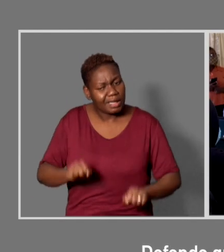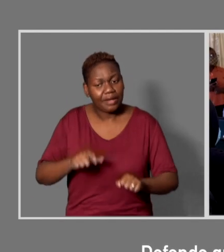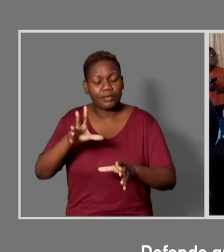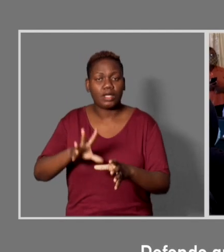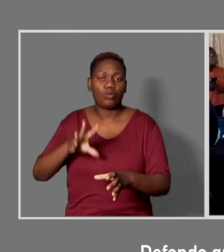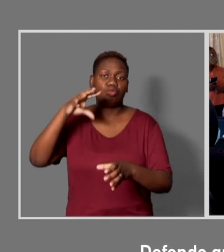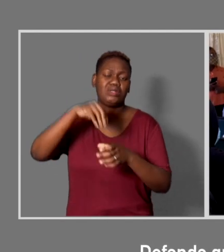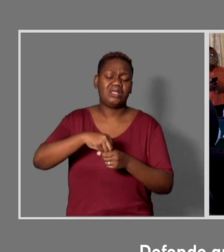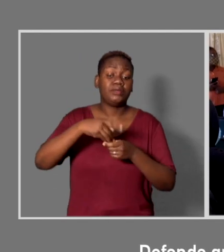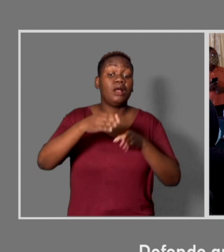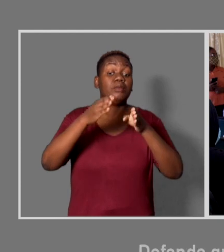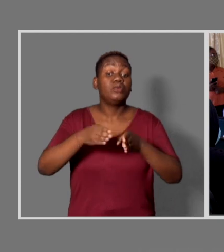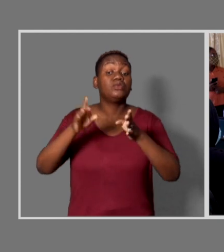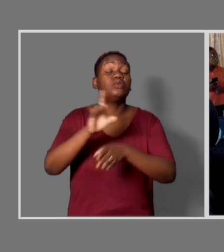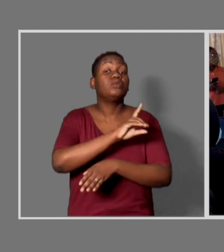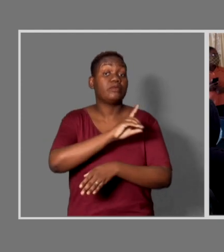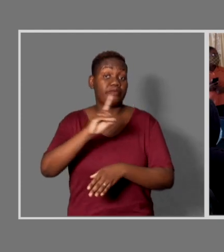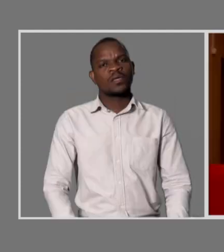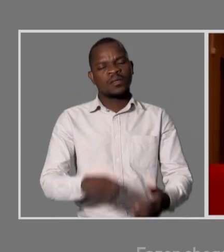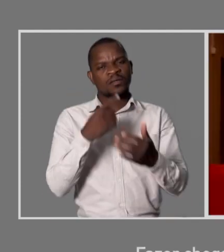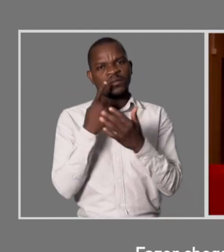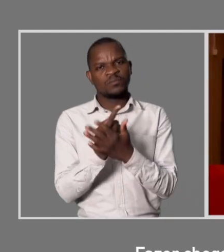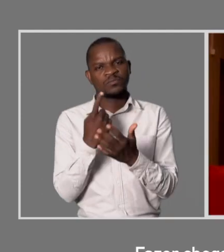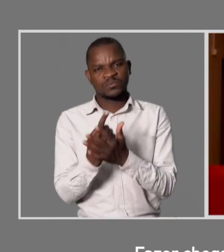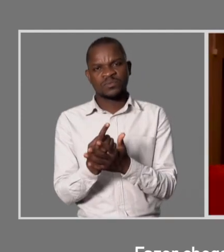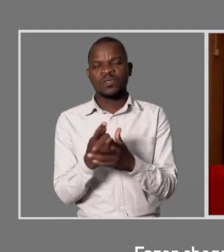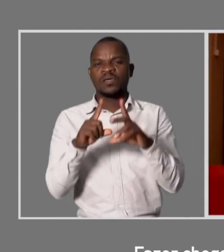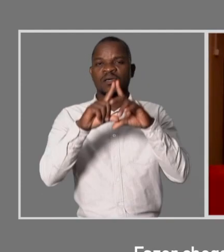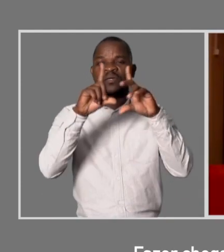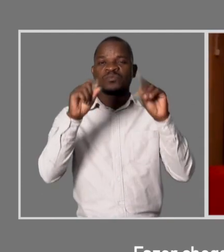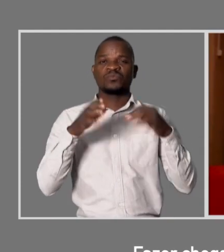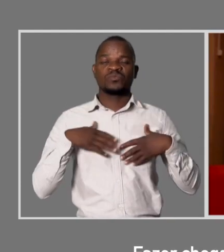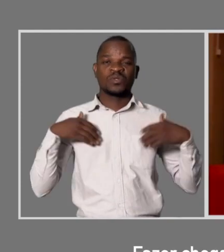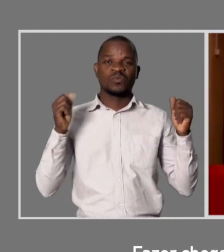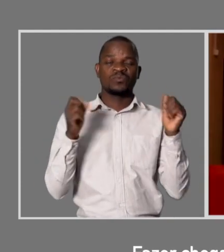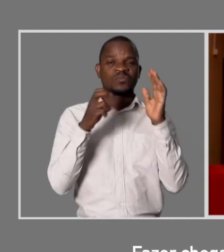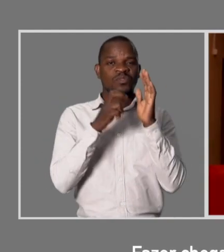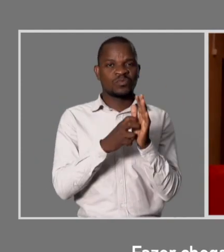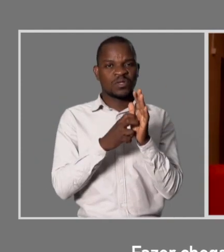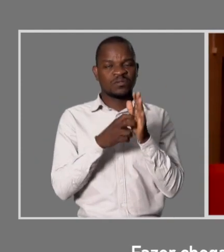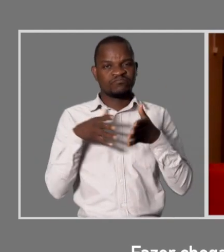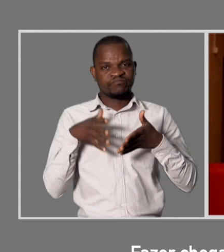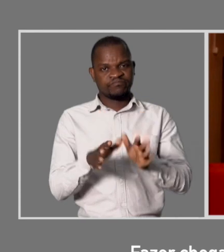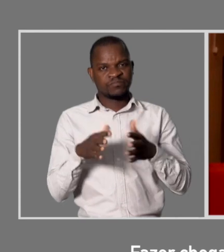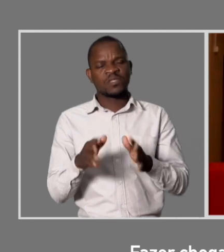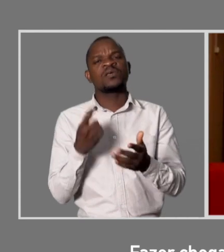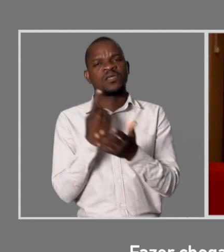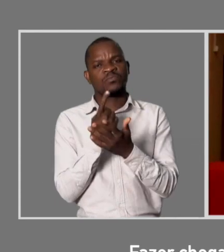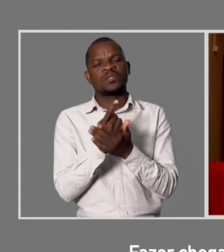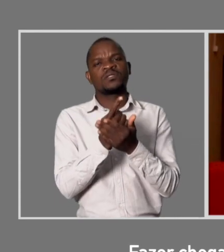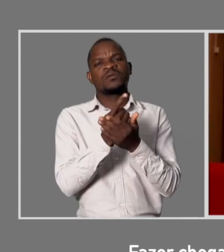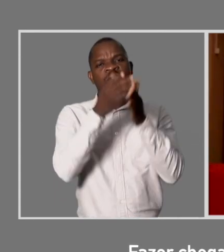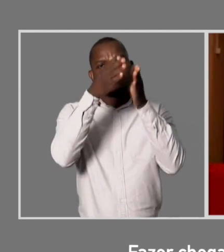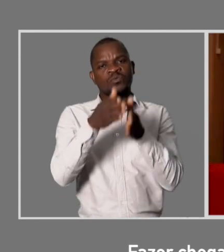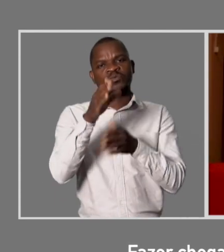devem ser mais inclusivos. Fazer chegar os serviços de saúde sexual e reprodutiva às pessoas